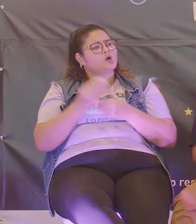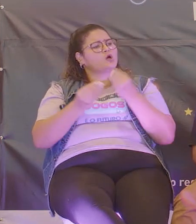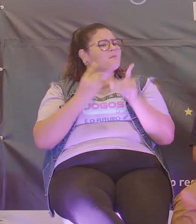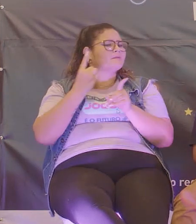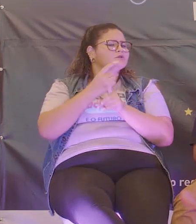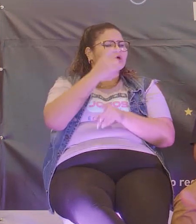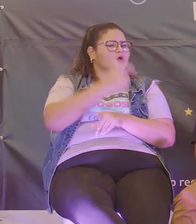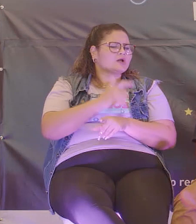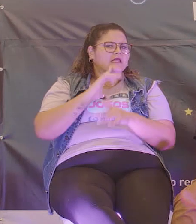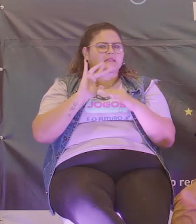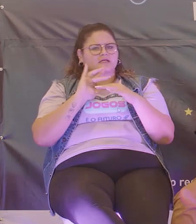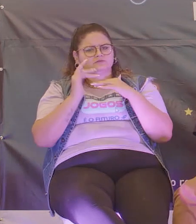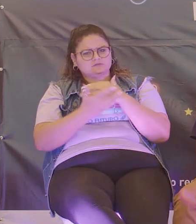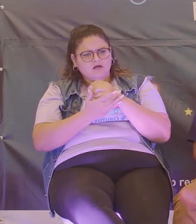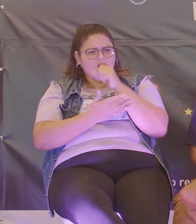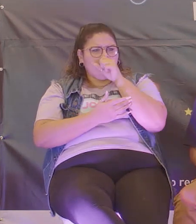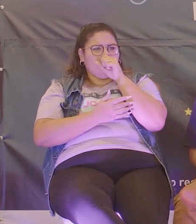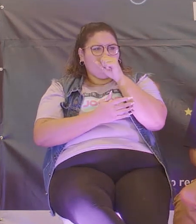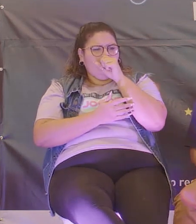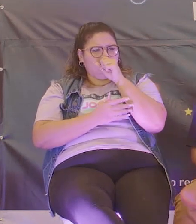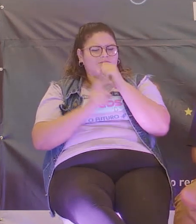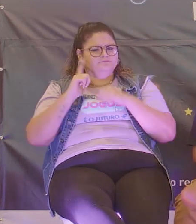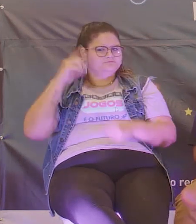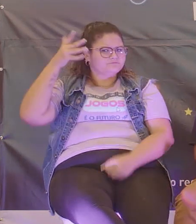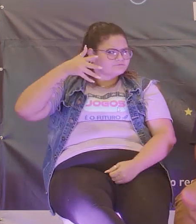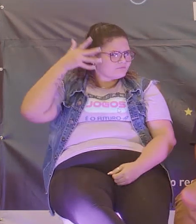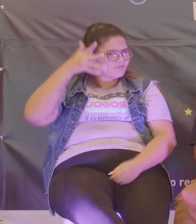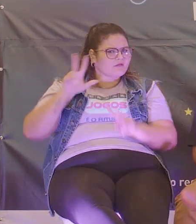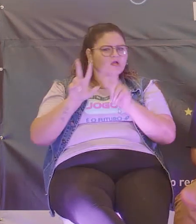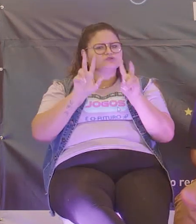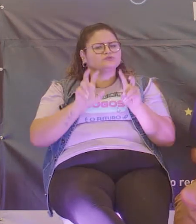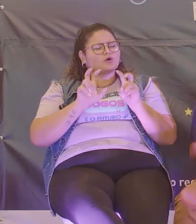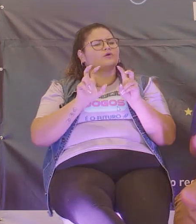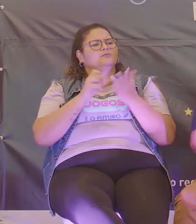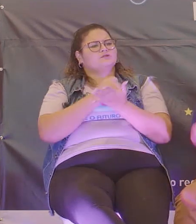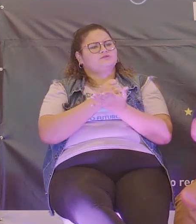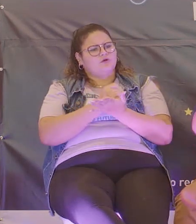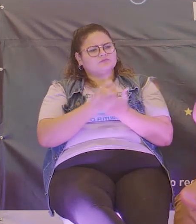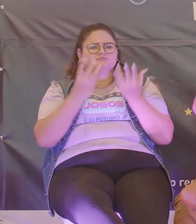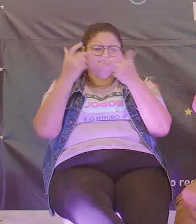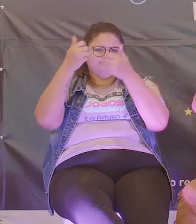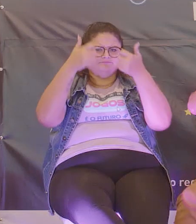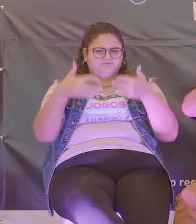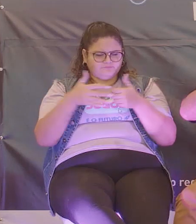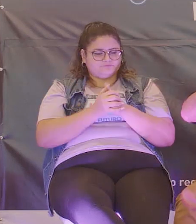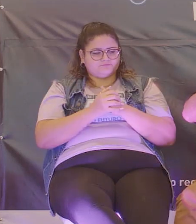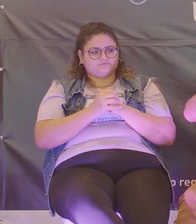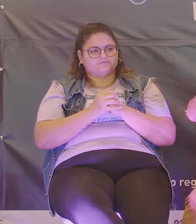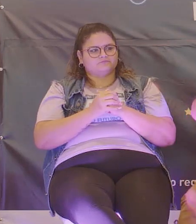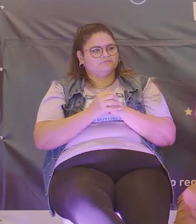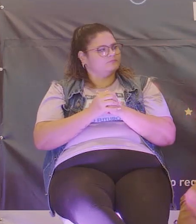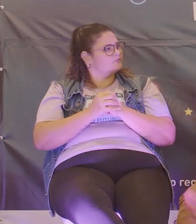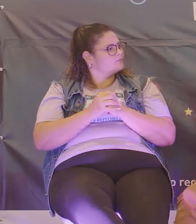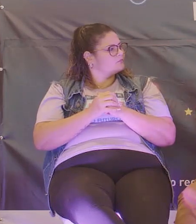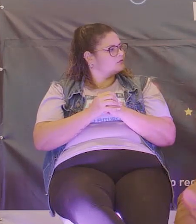uma rede social, você dá palestras também sobre jogos. Como é que é a sua vida hoje? Sim, sim. Então, acho que tem